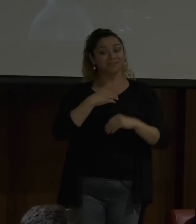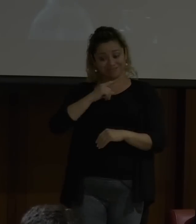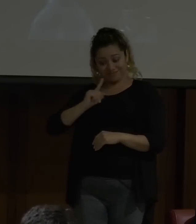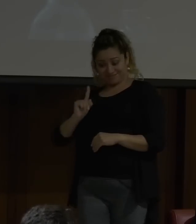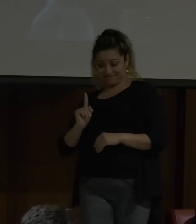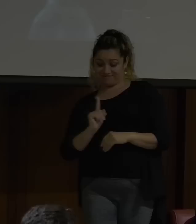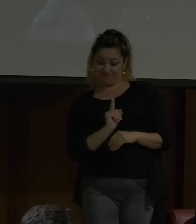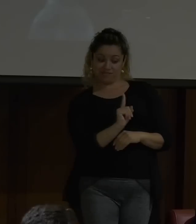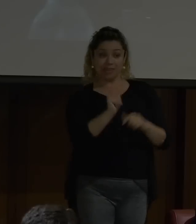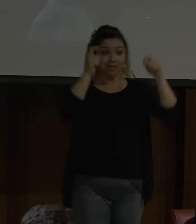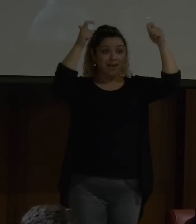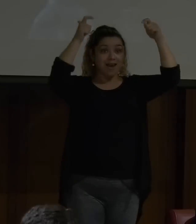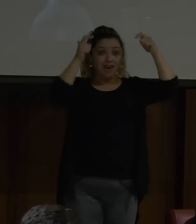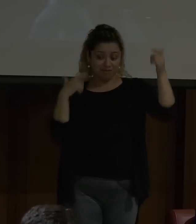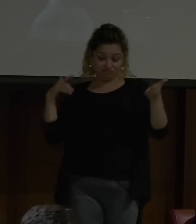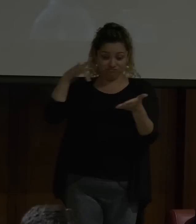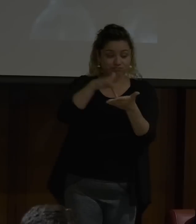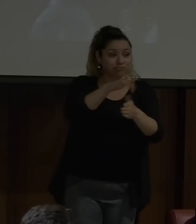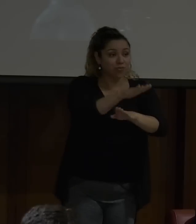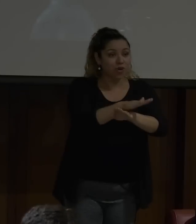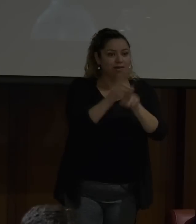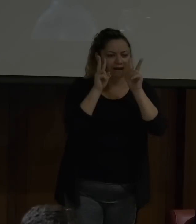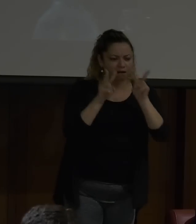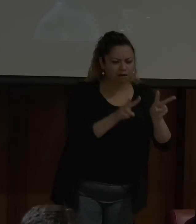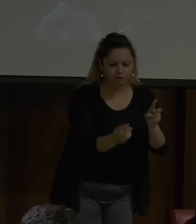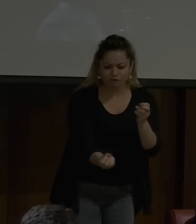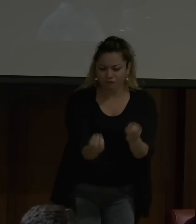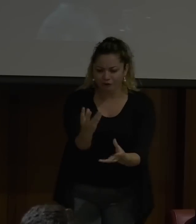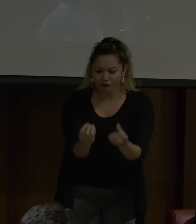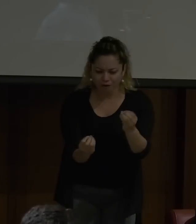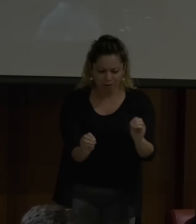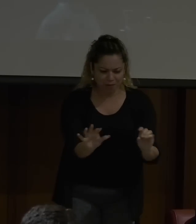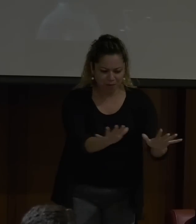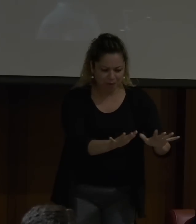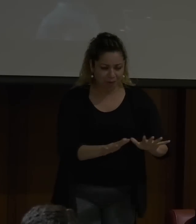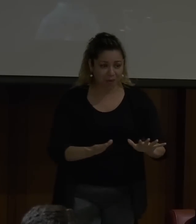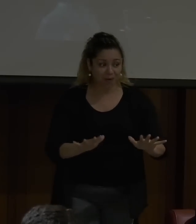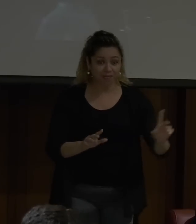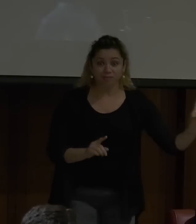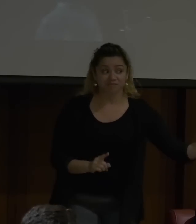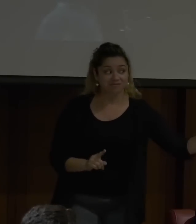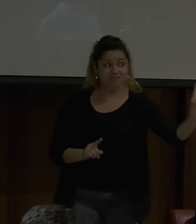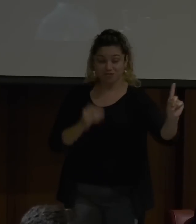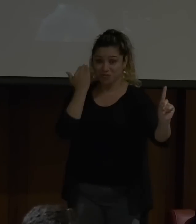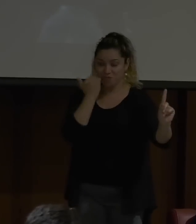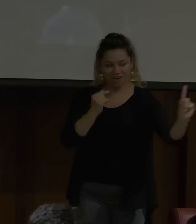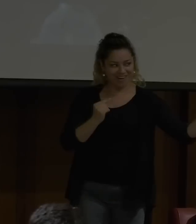de tarde, que mira el jardín florecido, cuando la diosa mueve